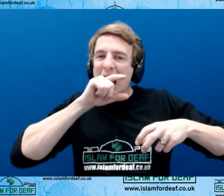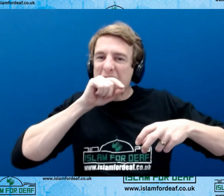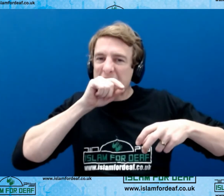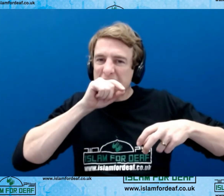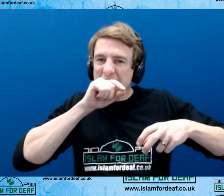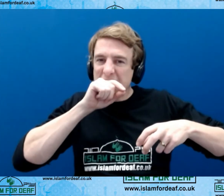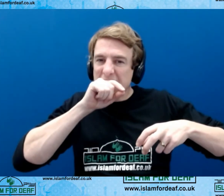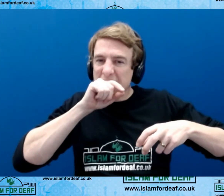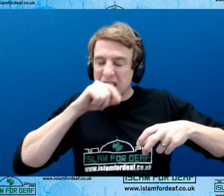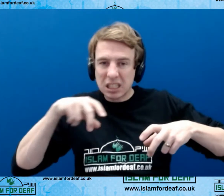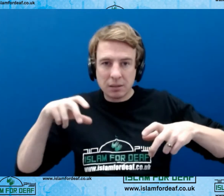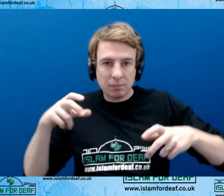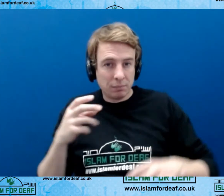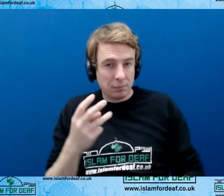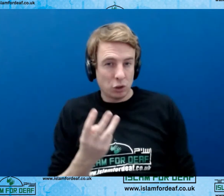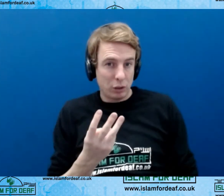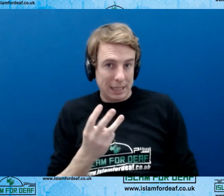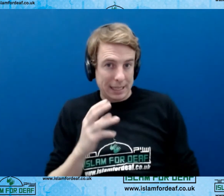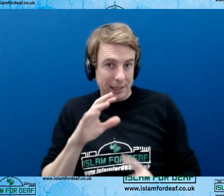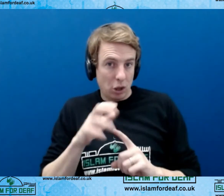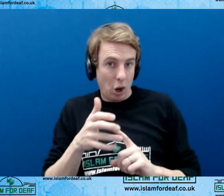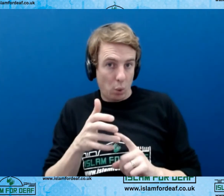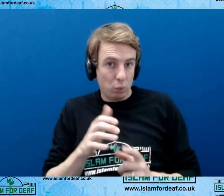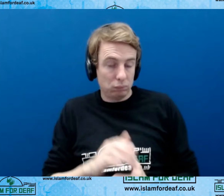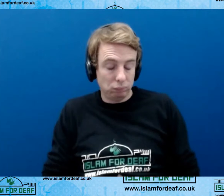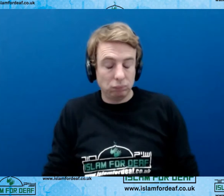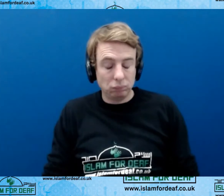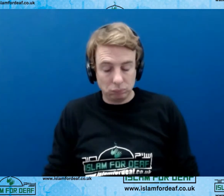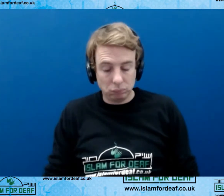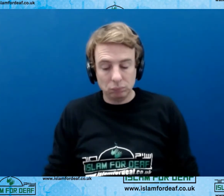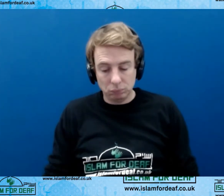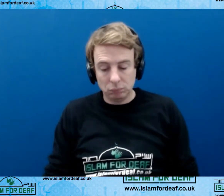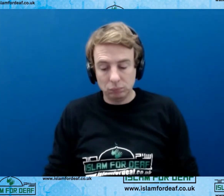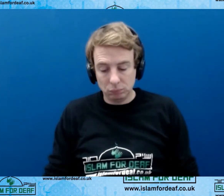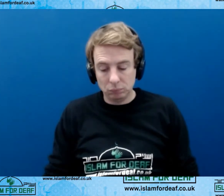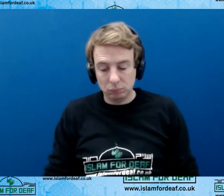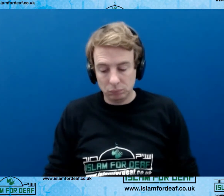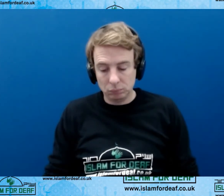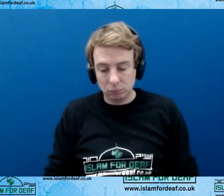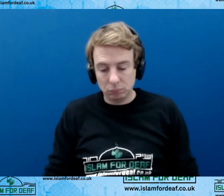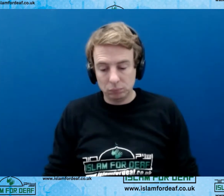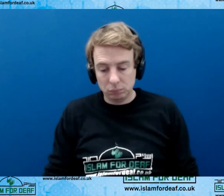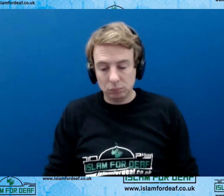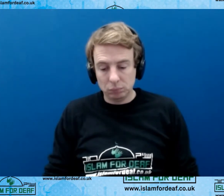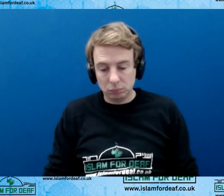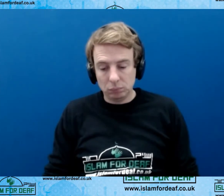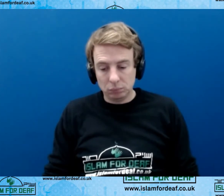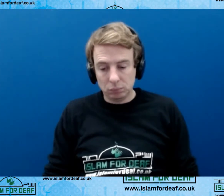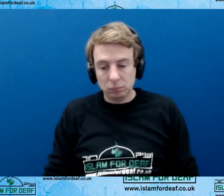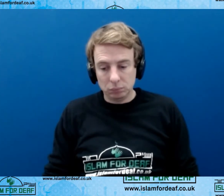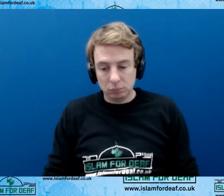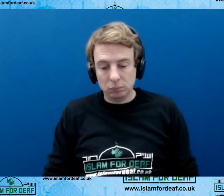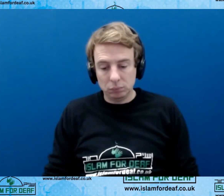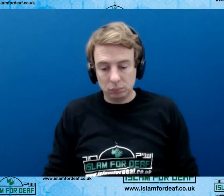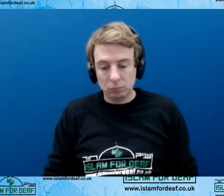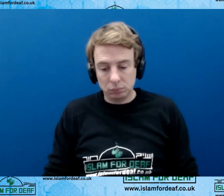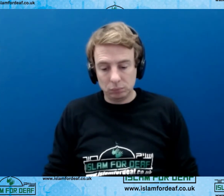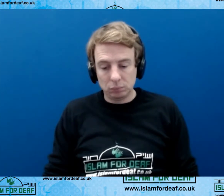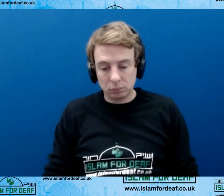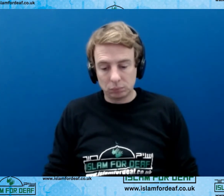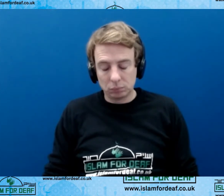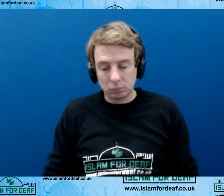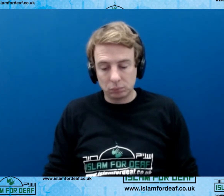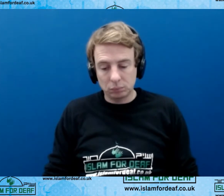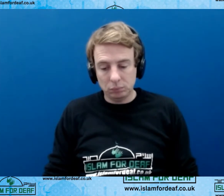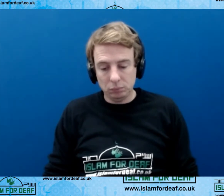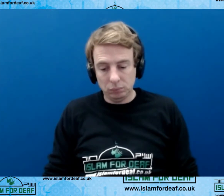فجاءت إلى أبرهة وجنوده فألقت هذه الطيور الحجارة وهي محمية من طين صلب